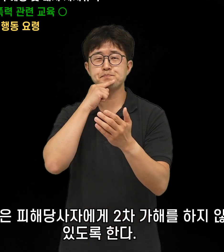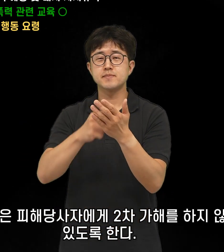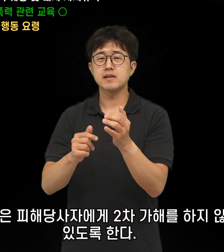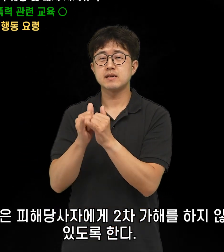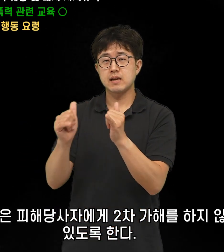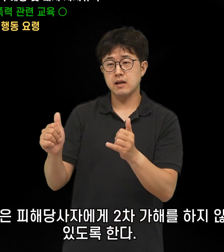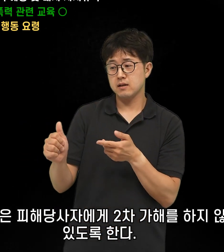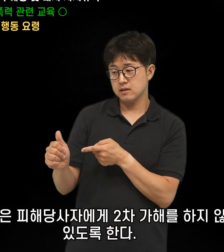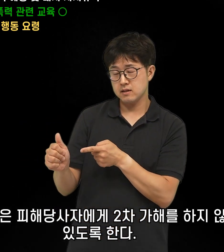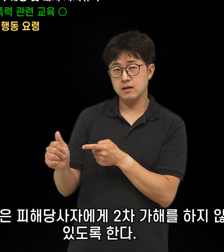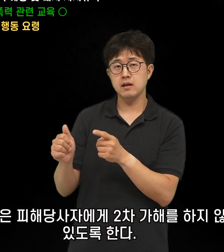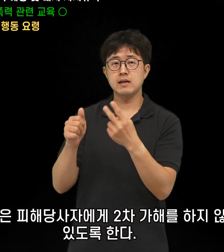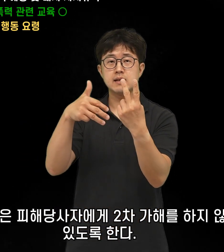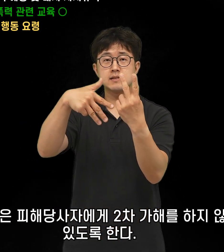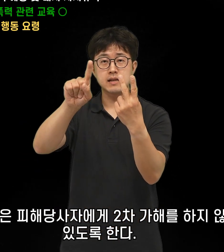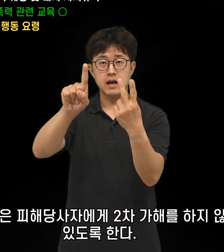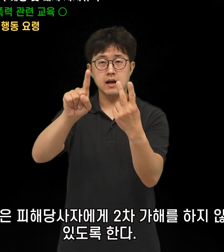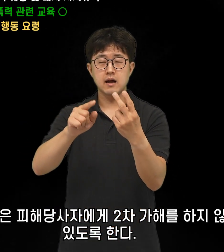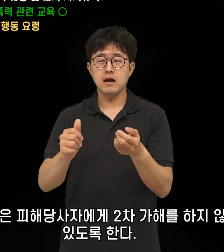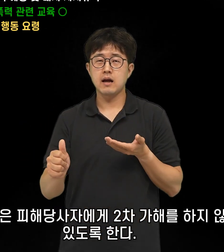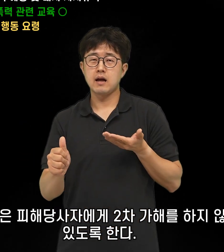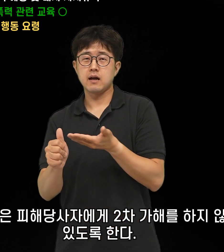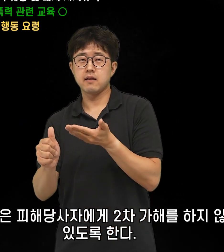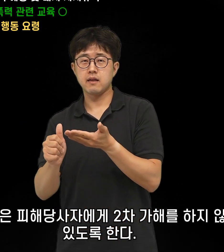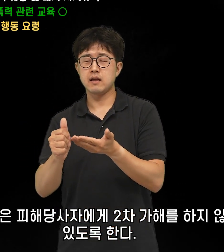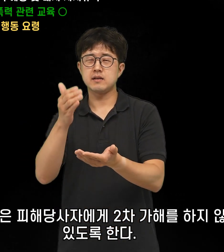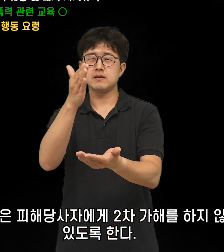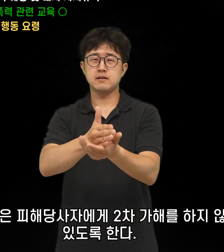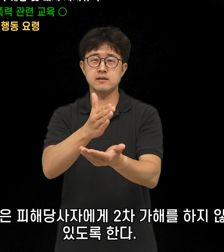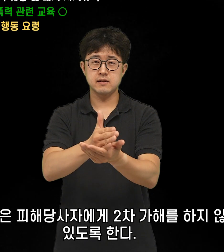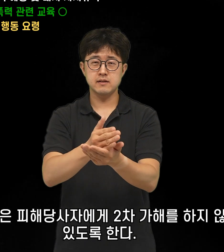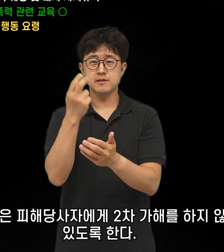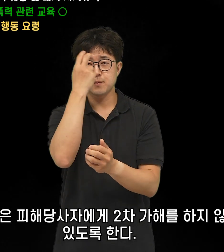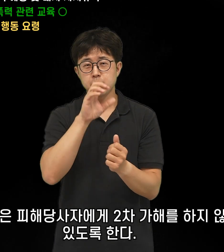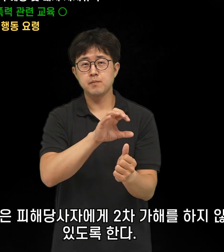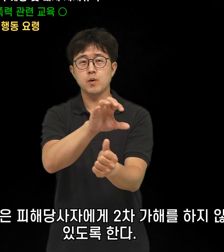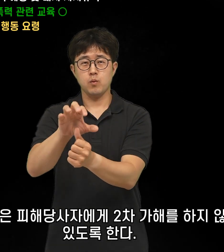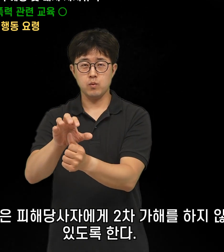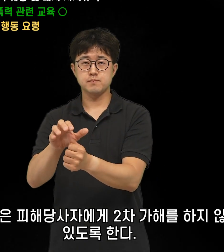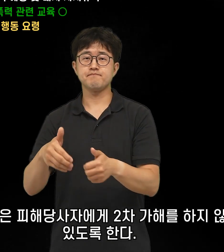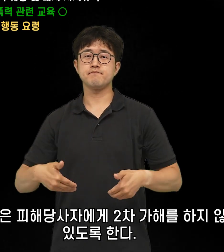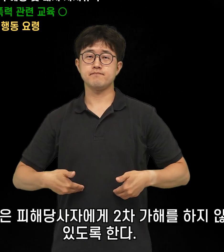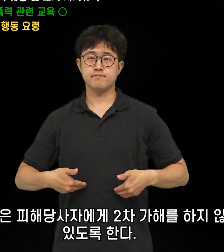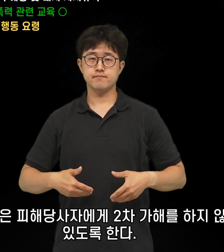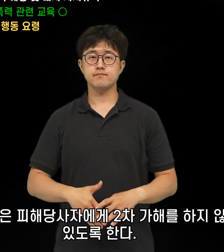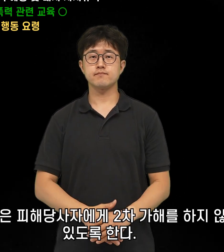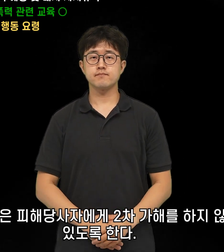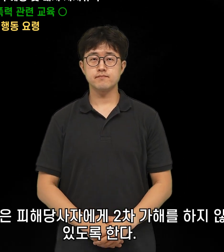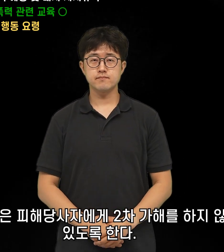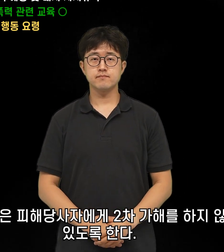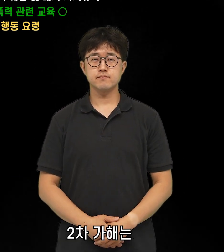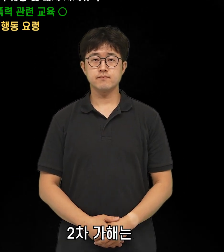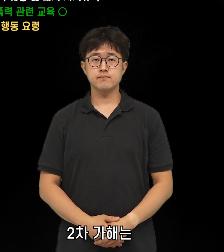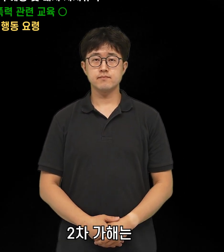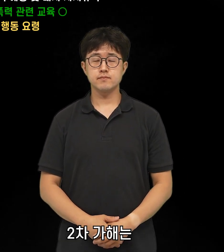주변인은 피해 당사자에게 2차 가해를 하지 않을 수 있도록 한다. 2차